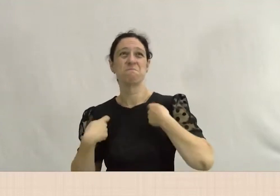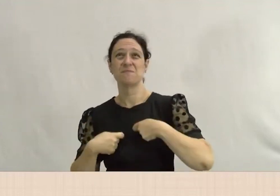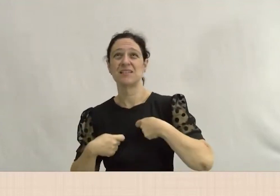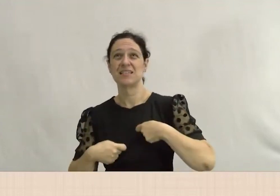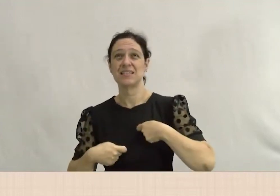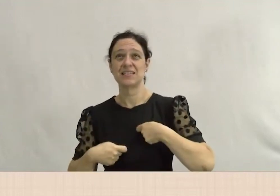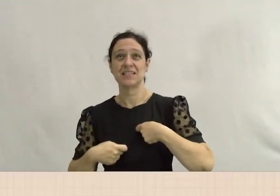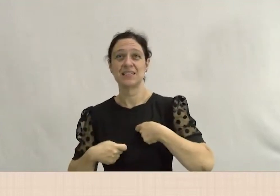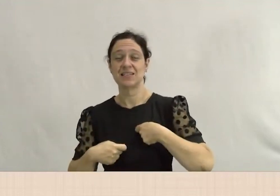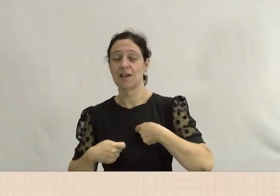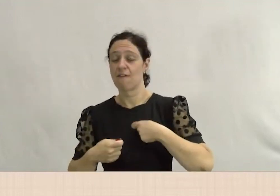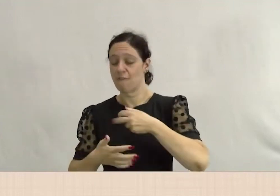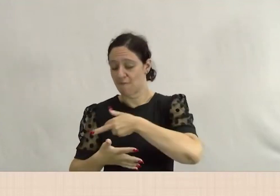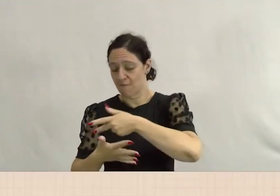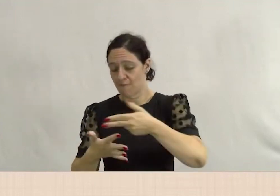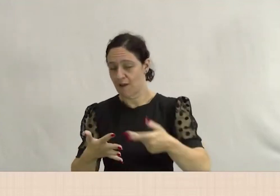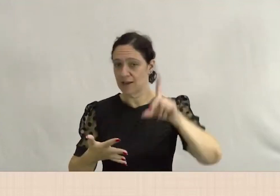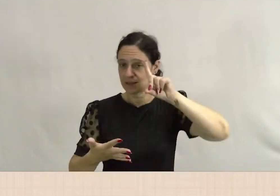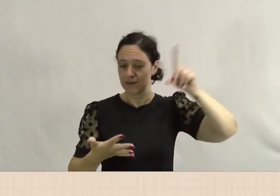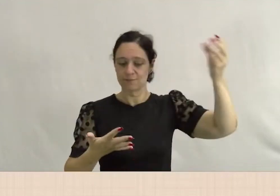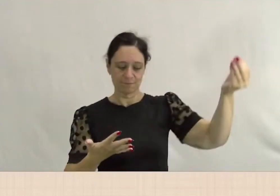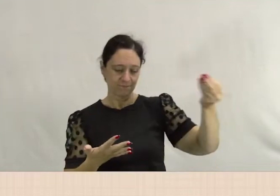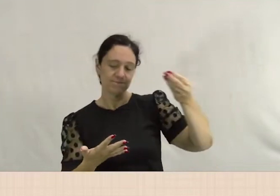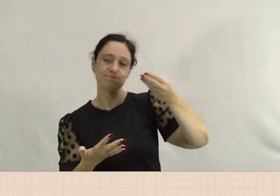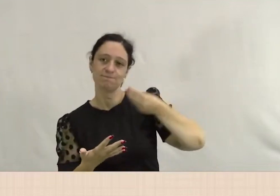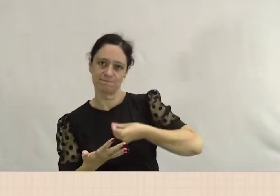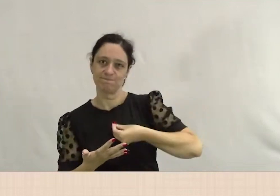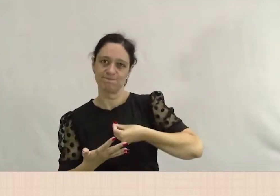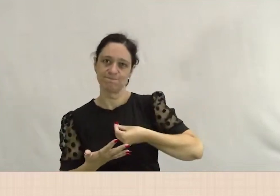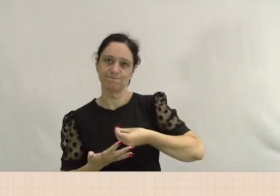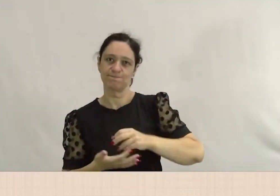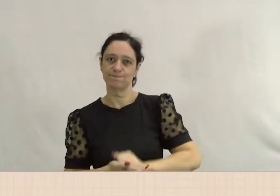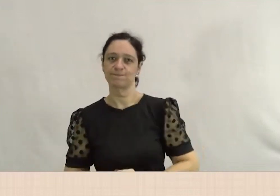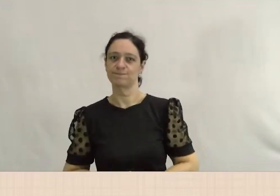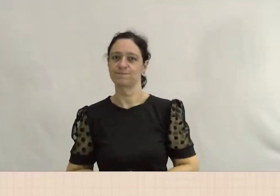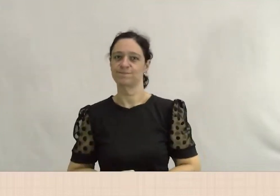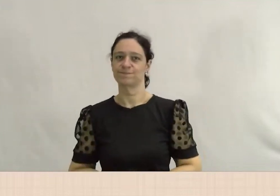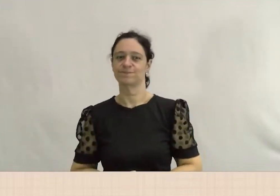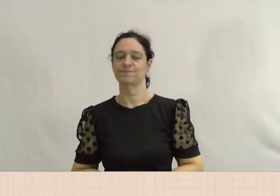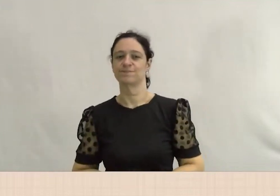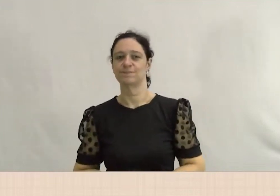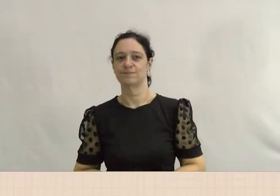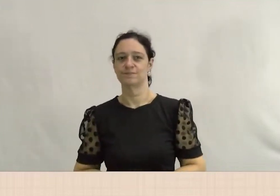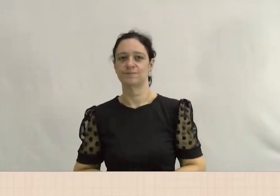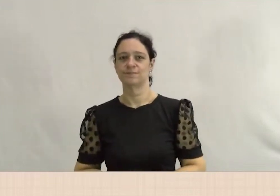existência física. Imagina por espiritual.